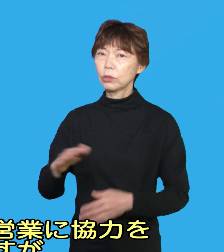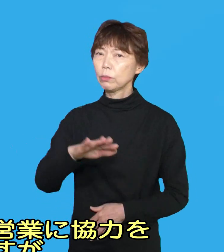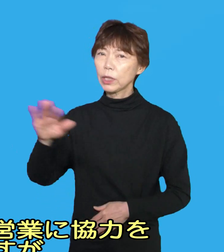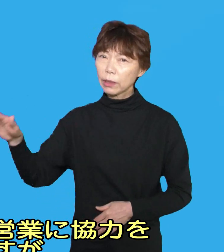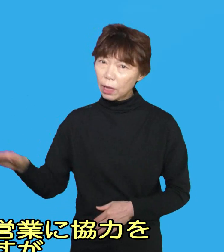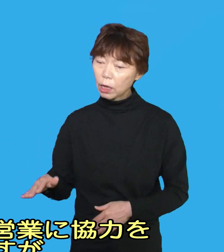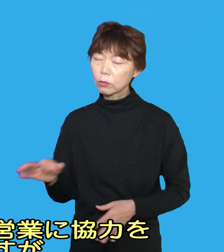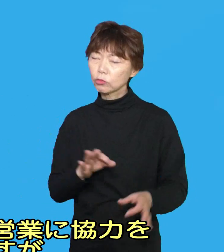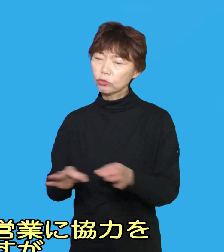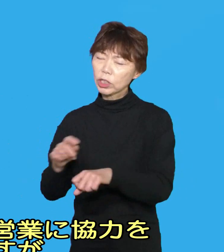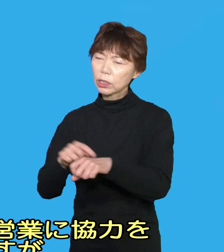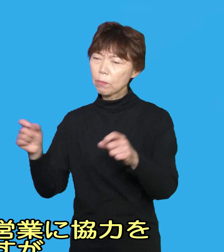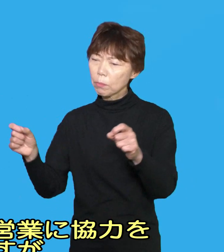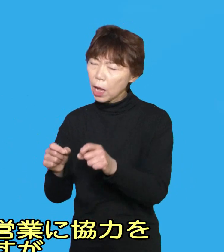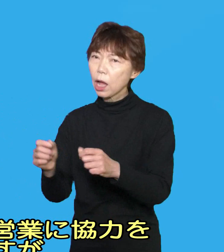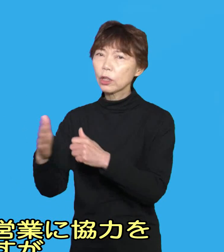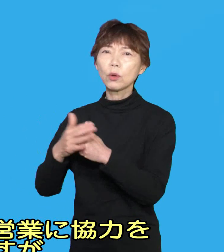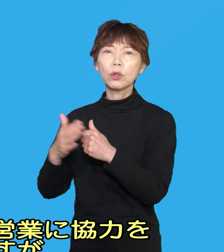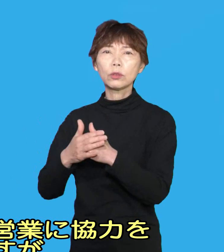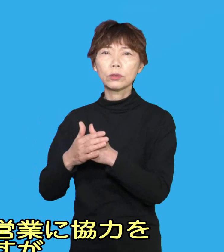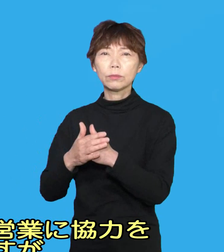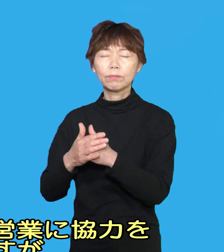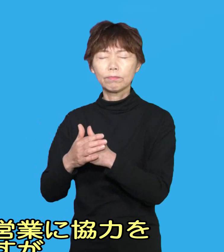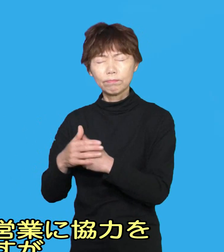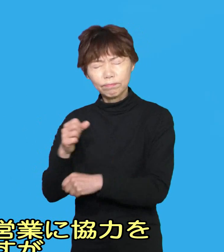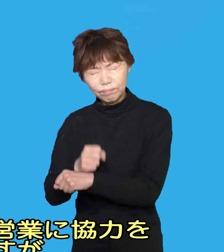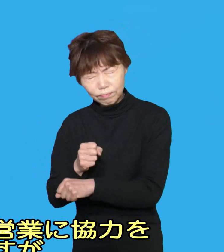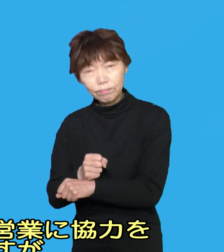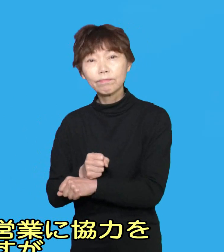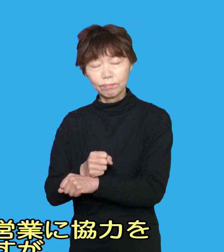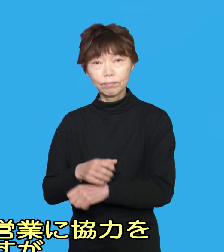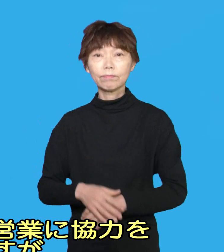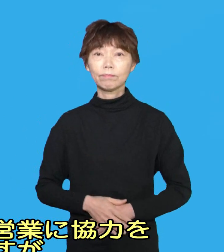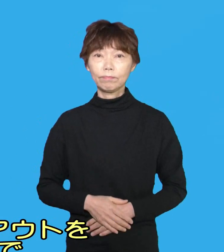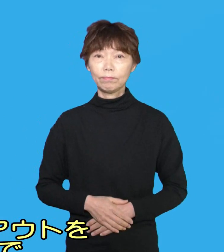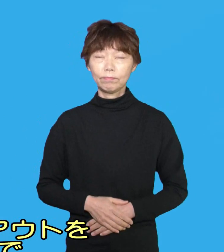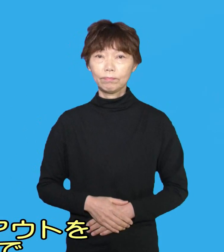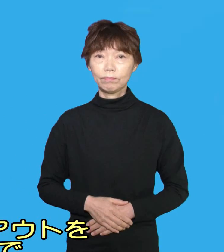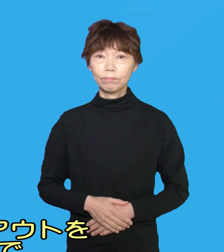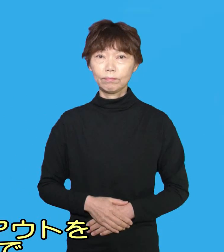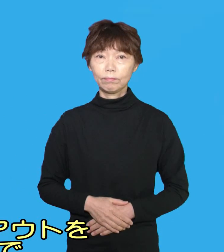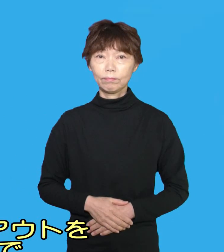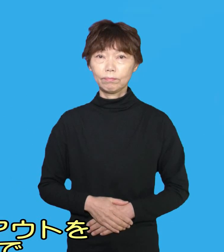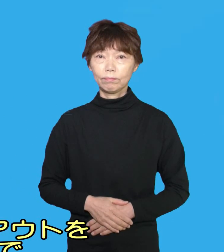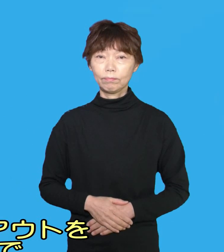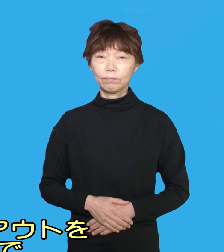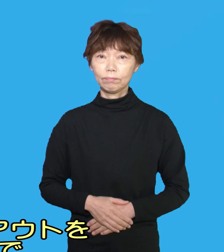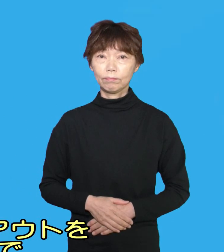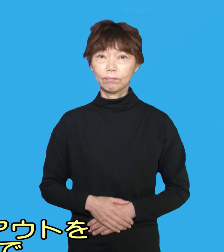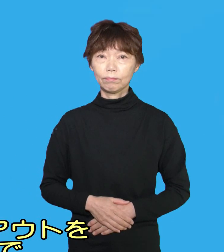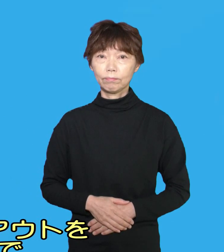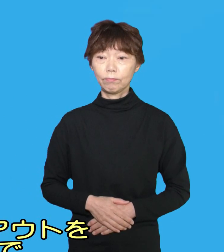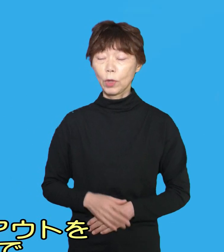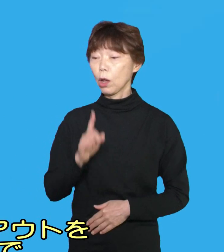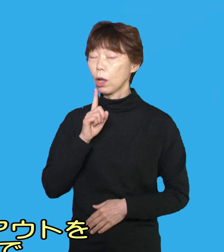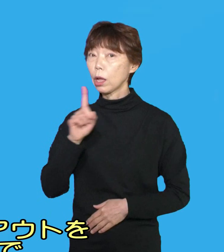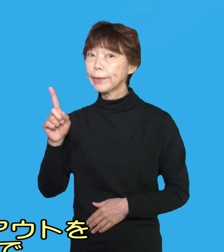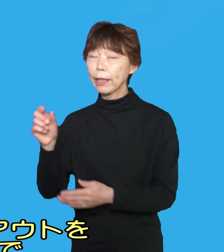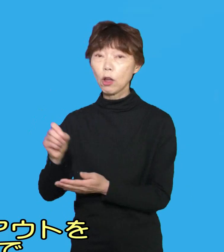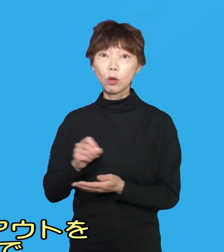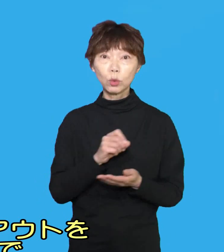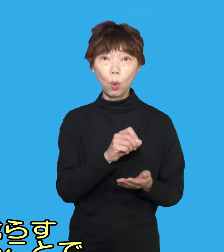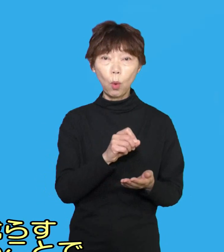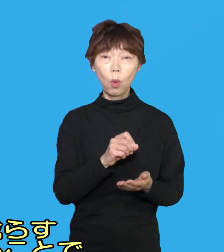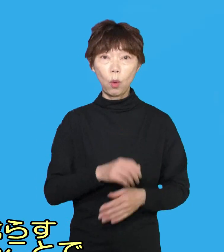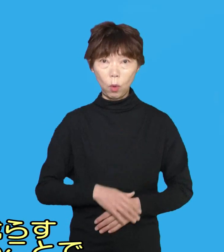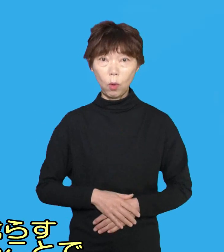短営業協力をしていただいている、していただいておりますが、そこでもですね、テイクアウトをしていただくこと